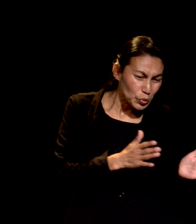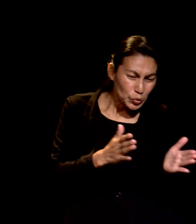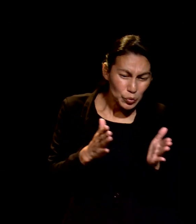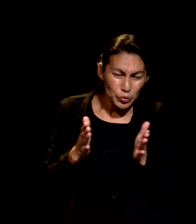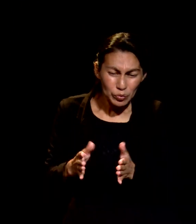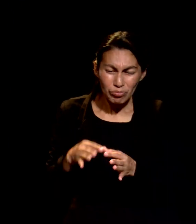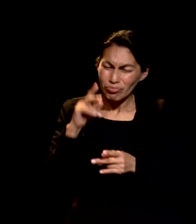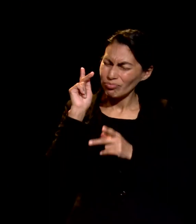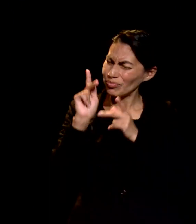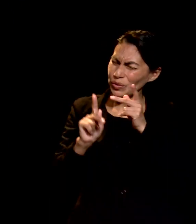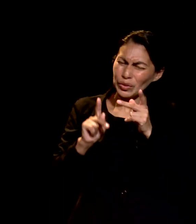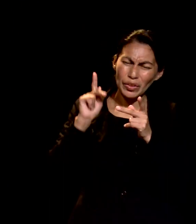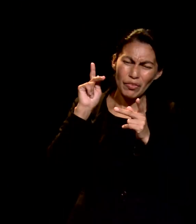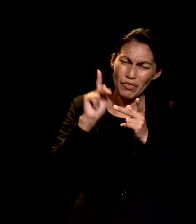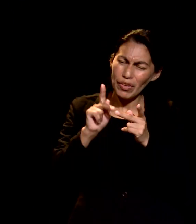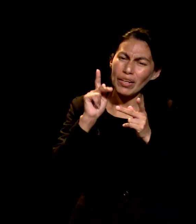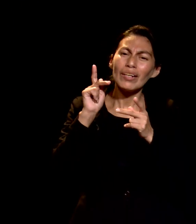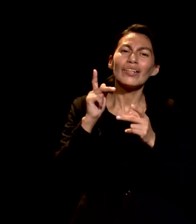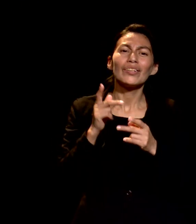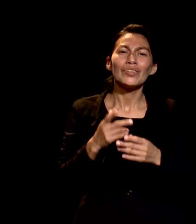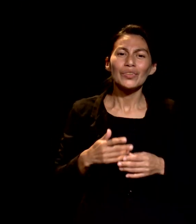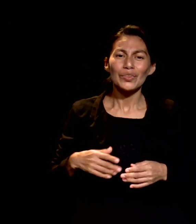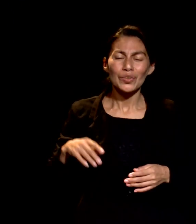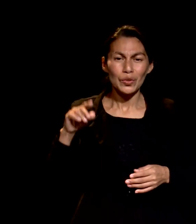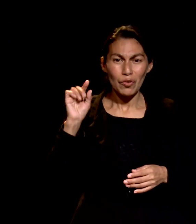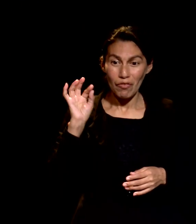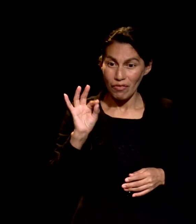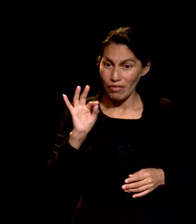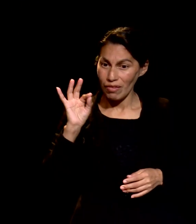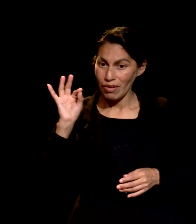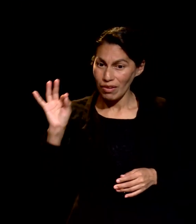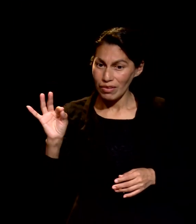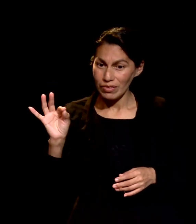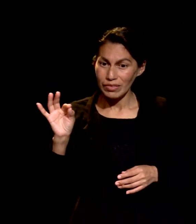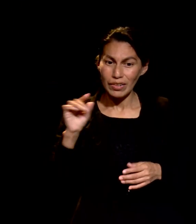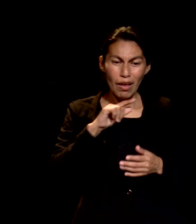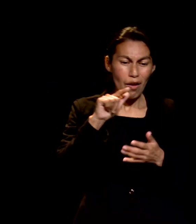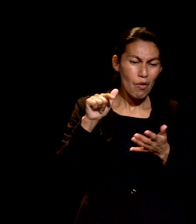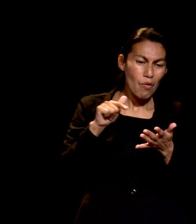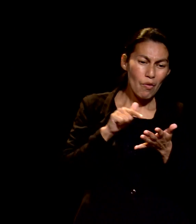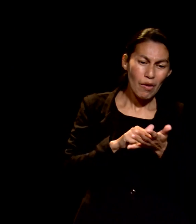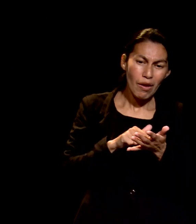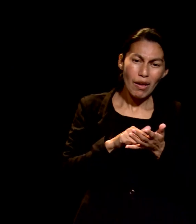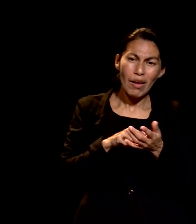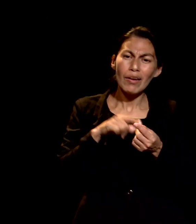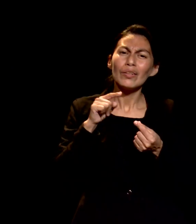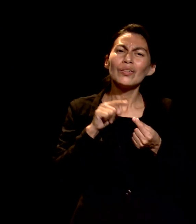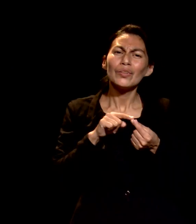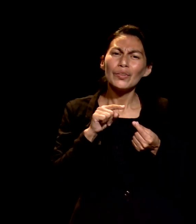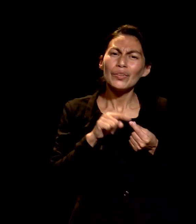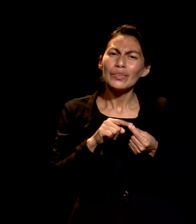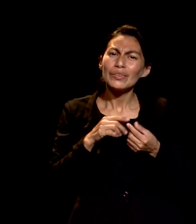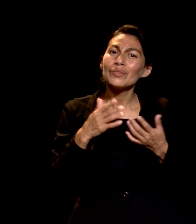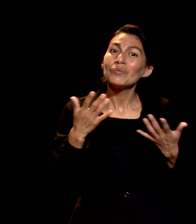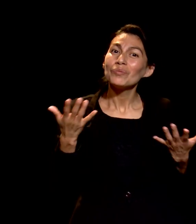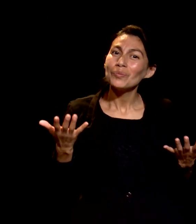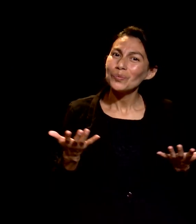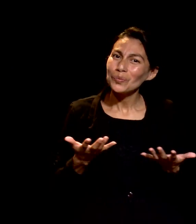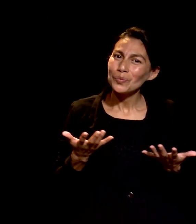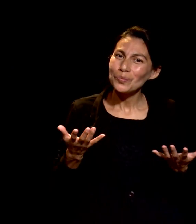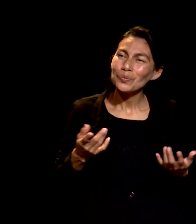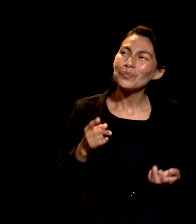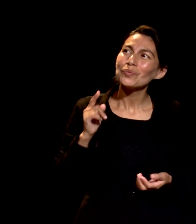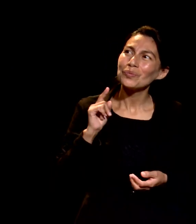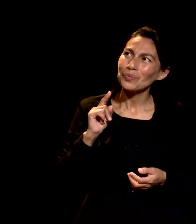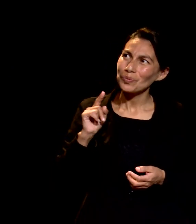Tienes planes perfectos Defines la hora, el lugar y